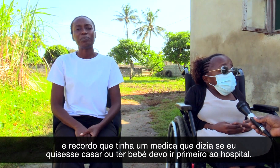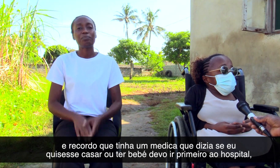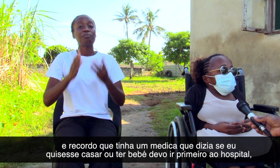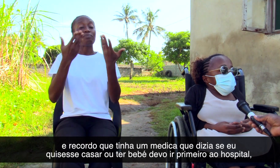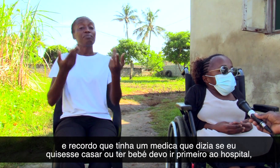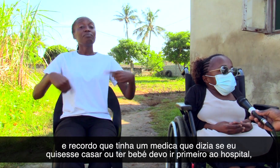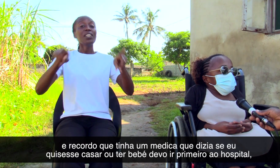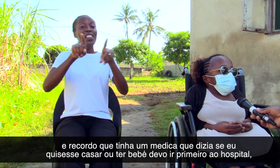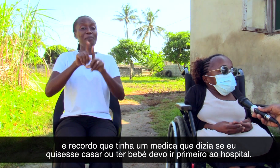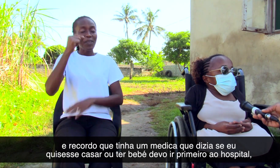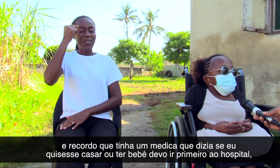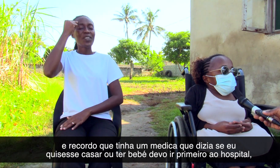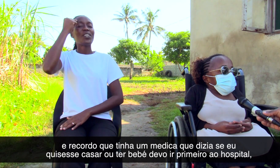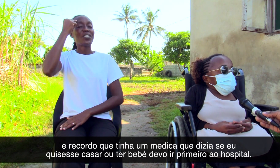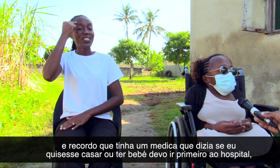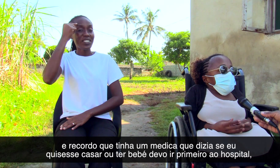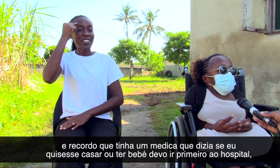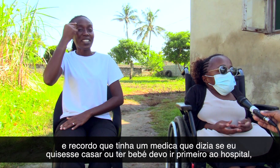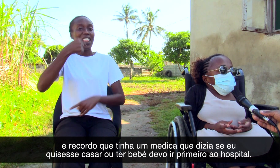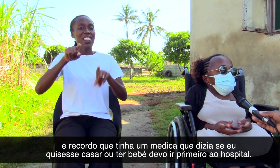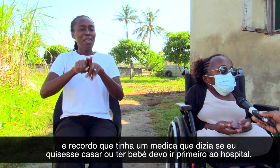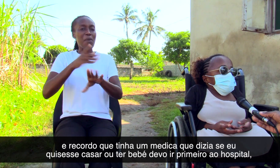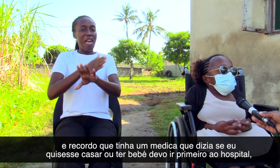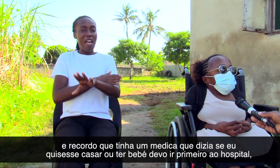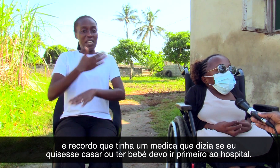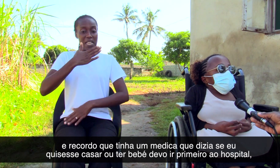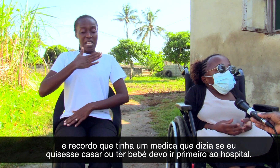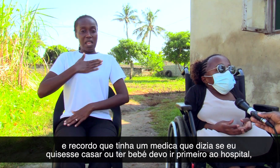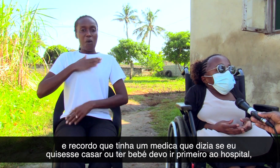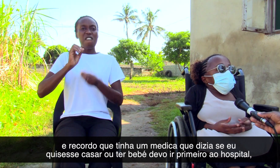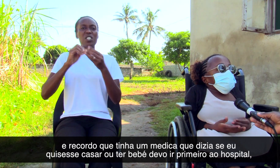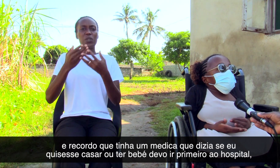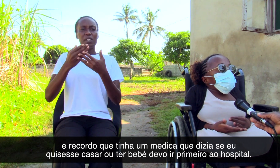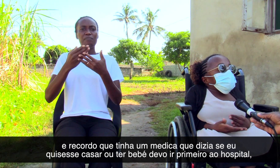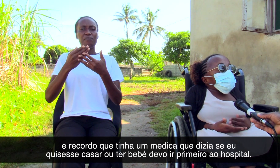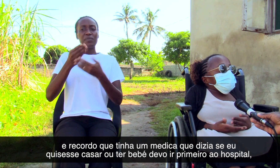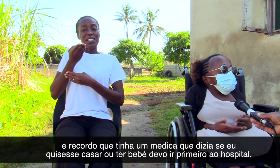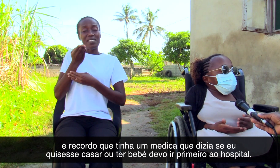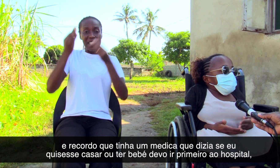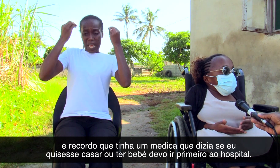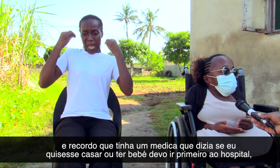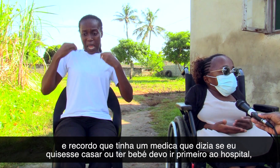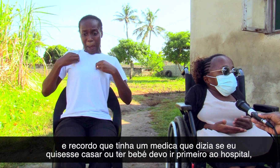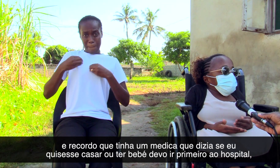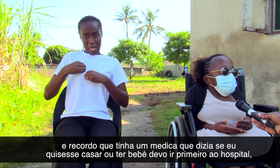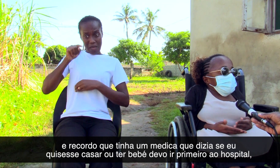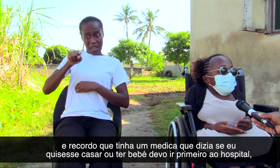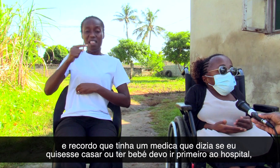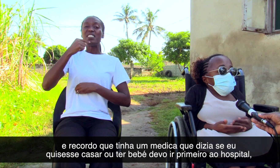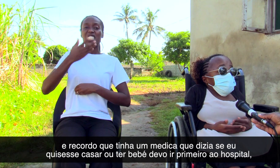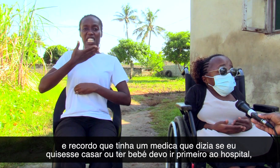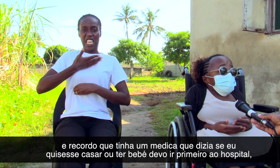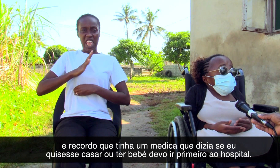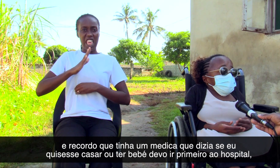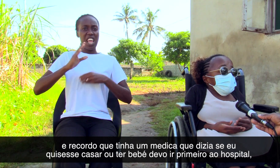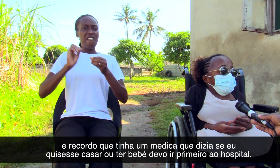E também recordo-me que eu tinha uma médica que dizia que se eu quisesse casar ou ter filho, a